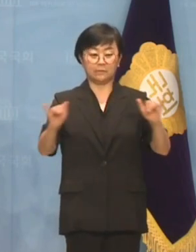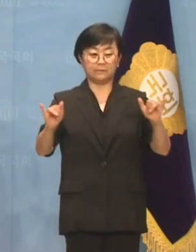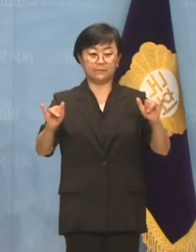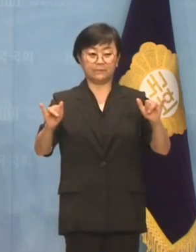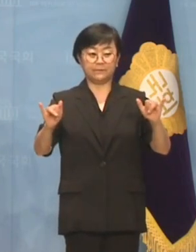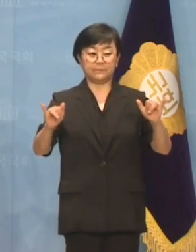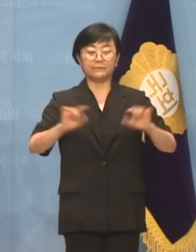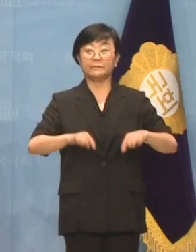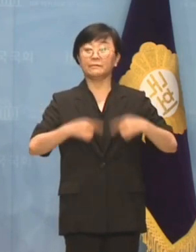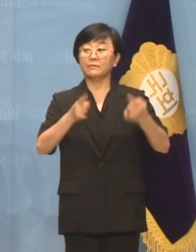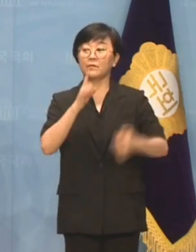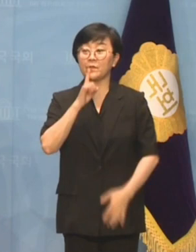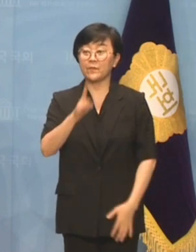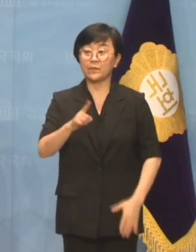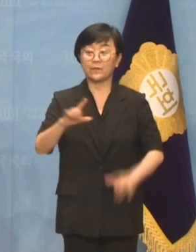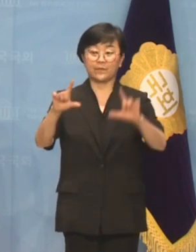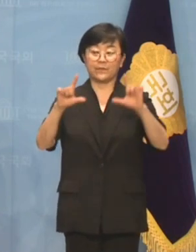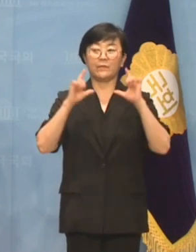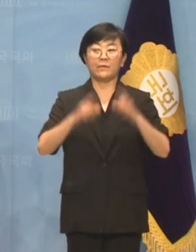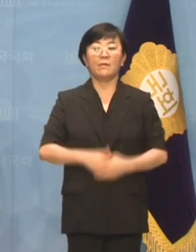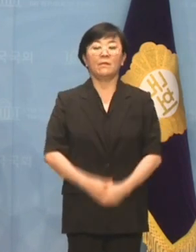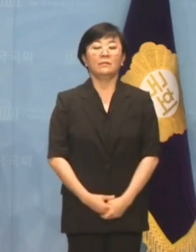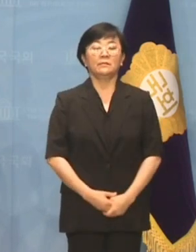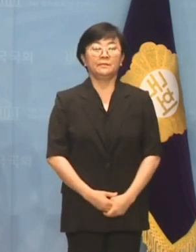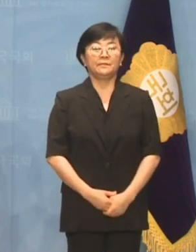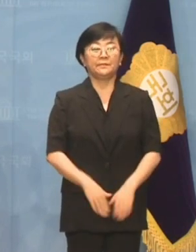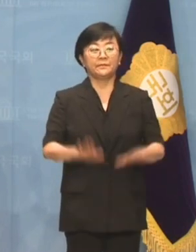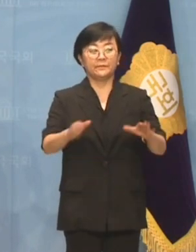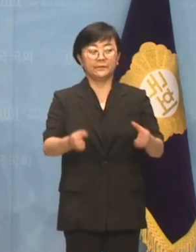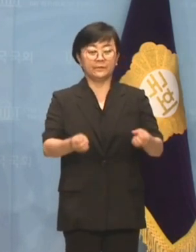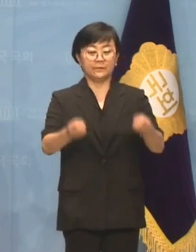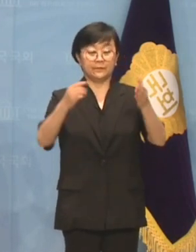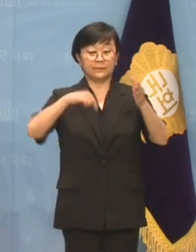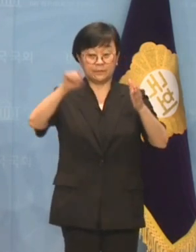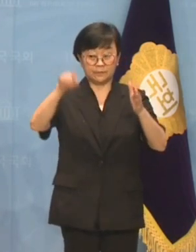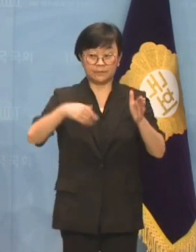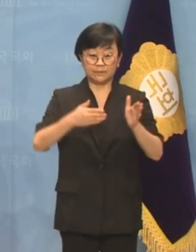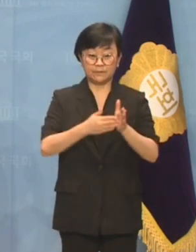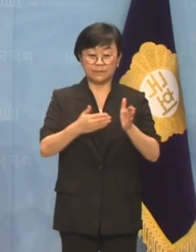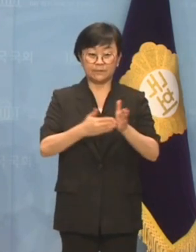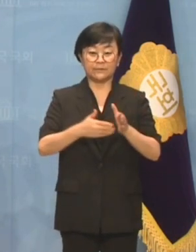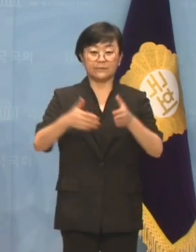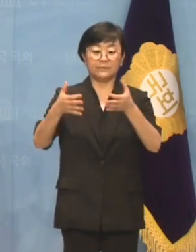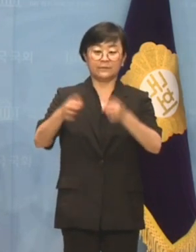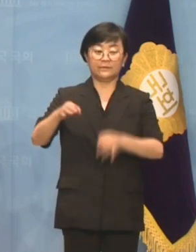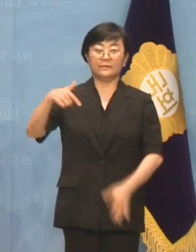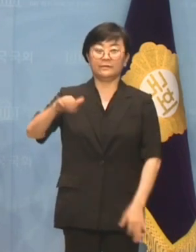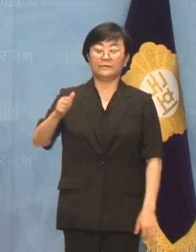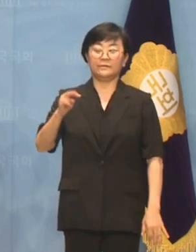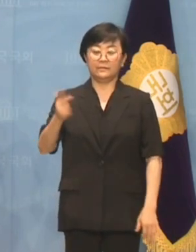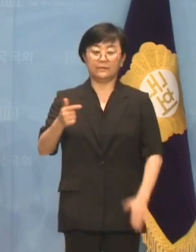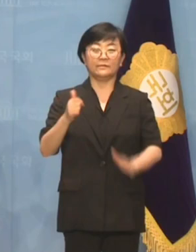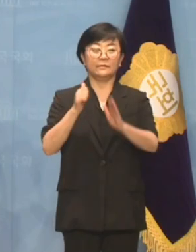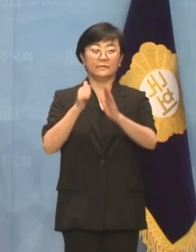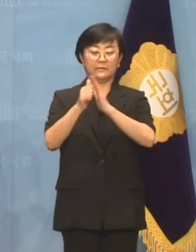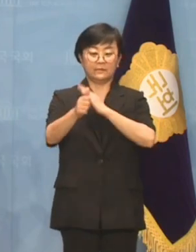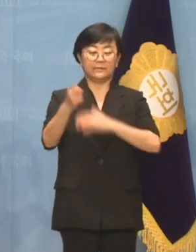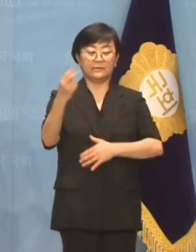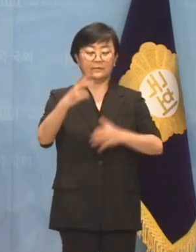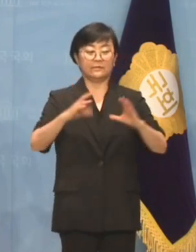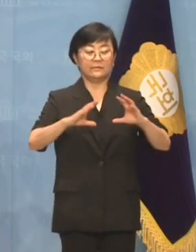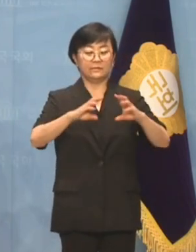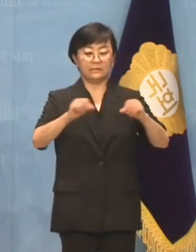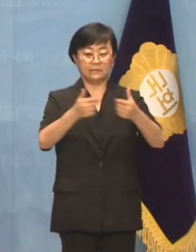민주당 의원들은 참석을 해라 이런 식의 통보가 왔습니다. 오늘 행사장을 다녀와 보니까 김기현 국민의힘 당대표